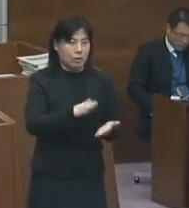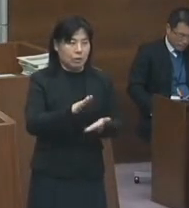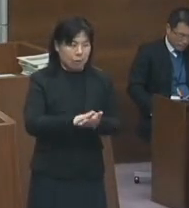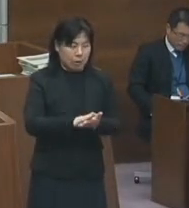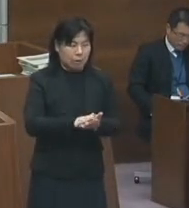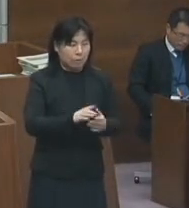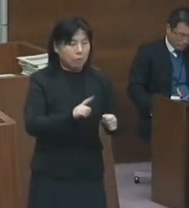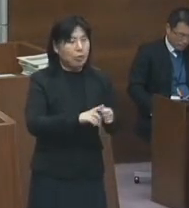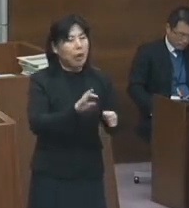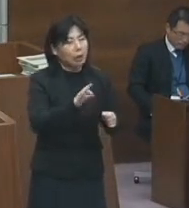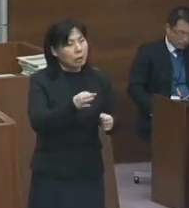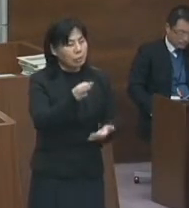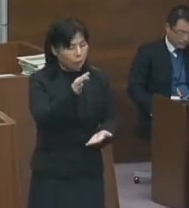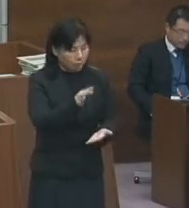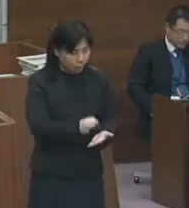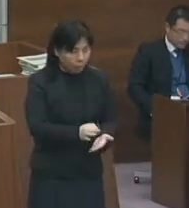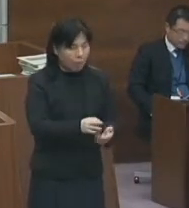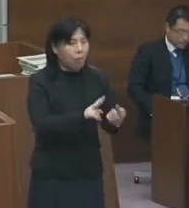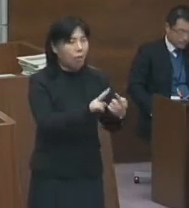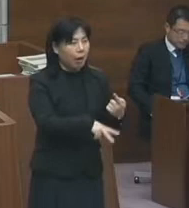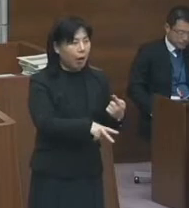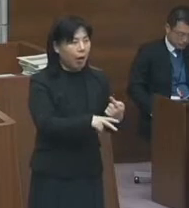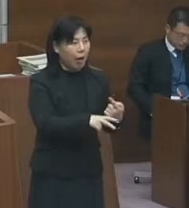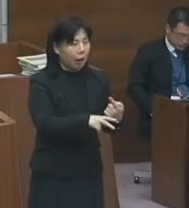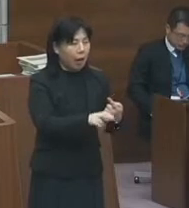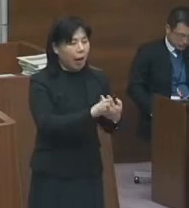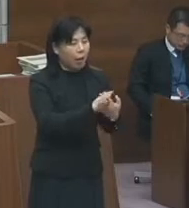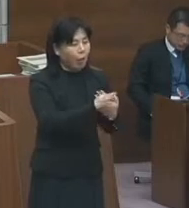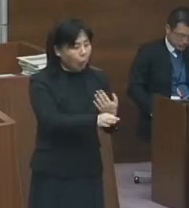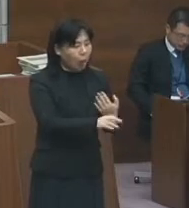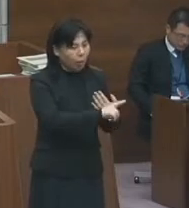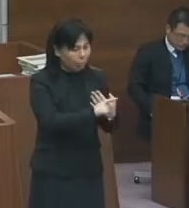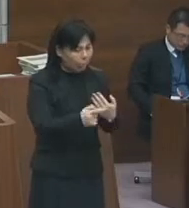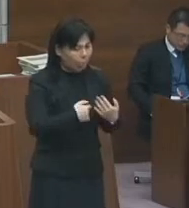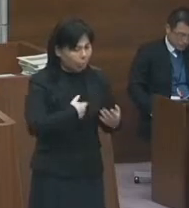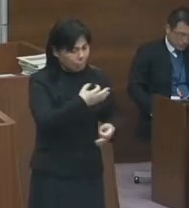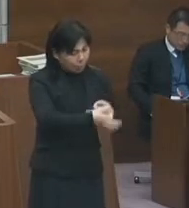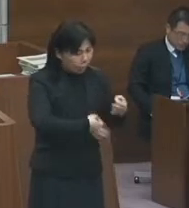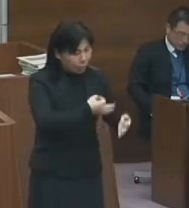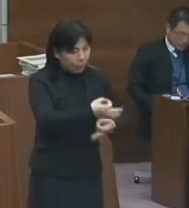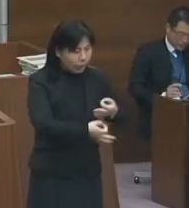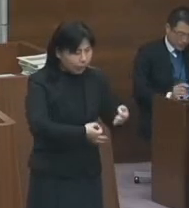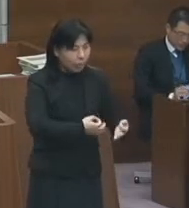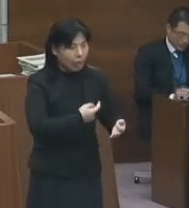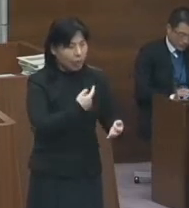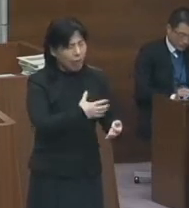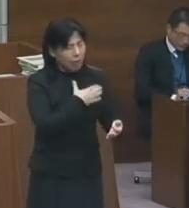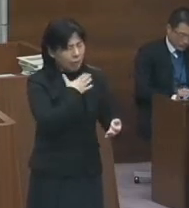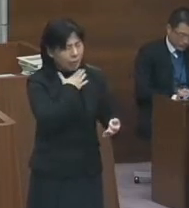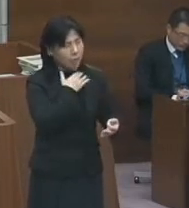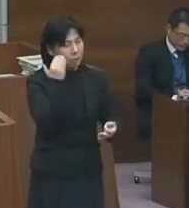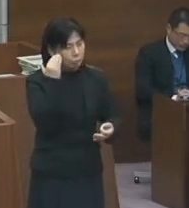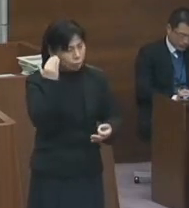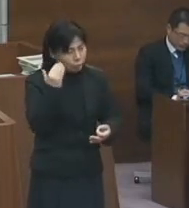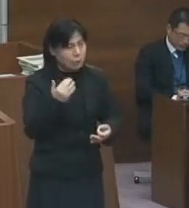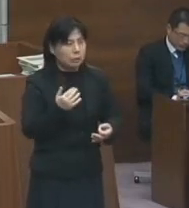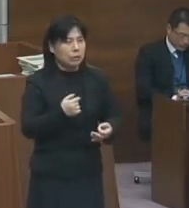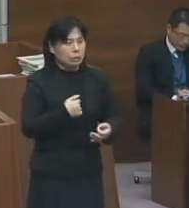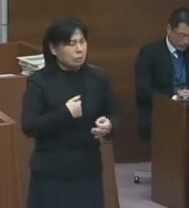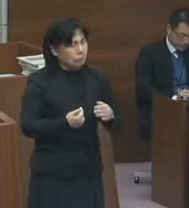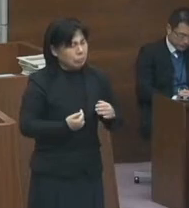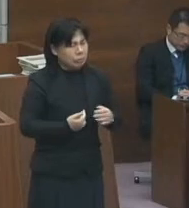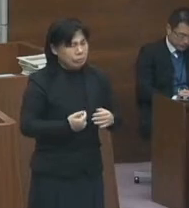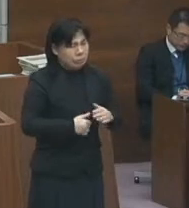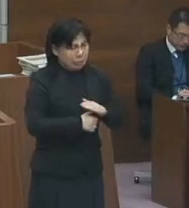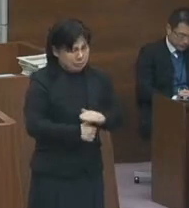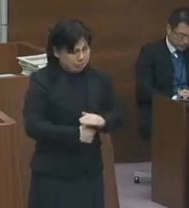負担が増え続けていることに対し、怒りとともにもう限界と切実な声が寄せられています。また本市